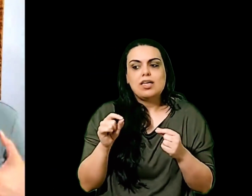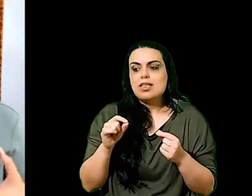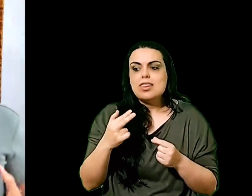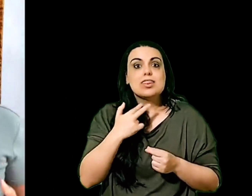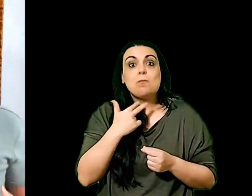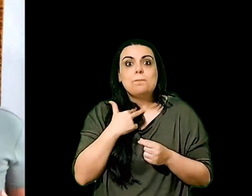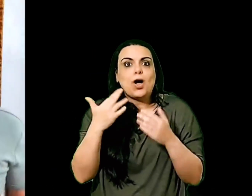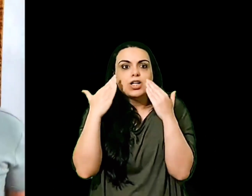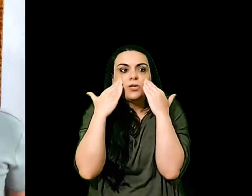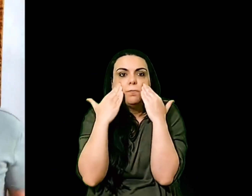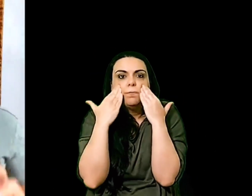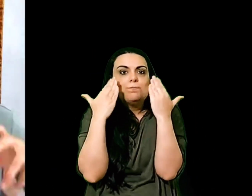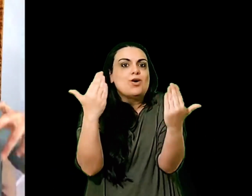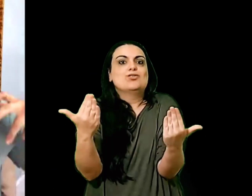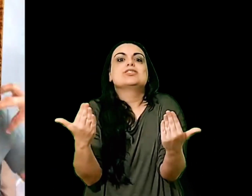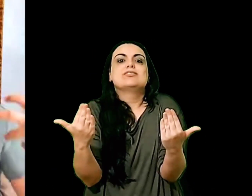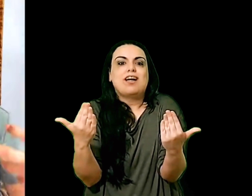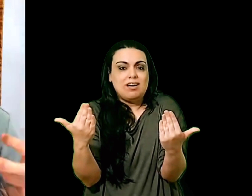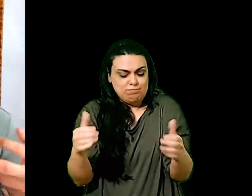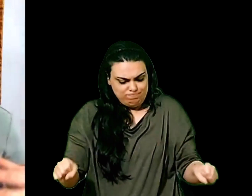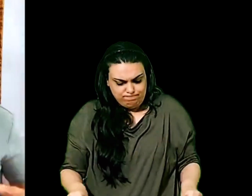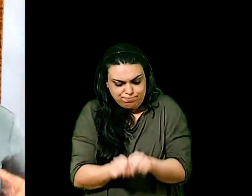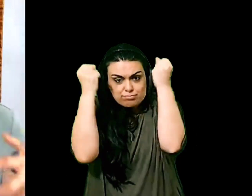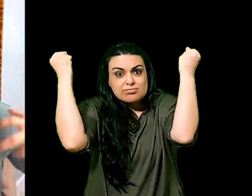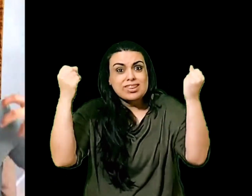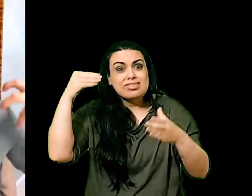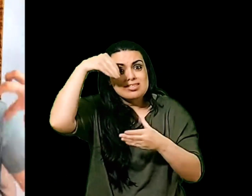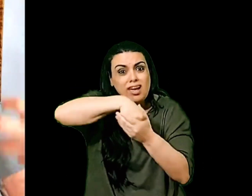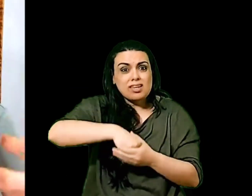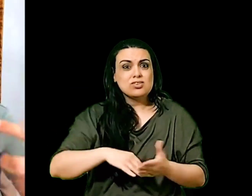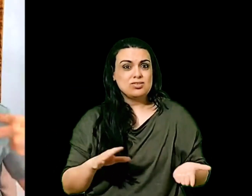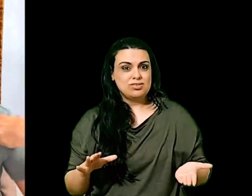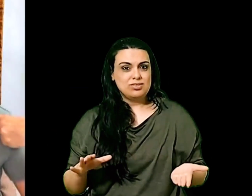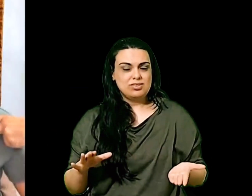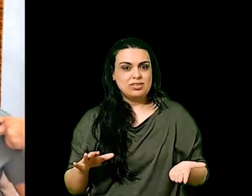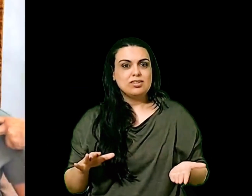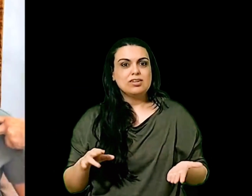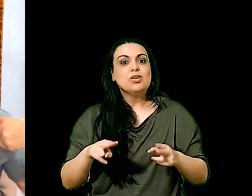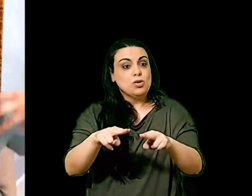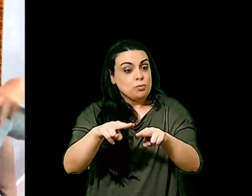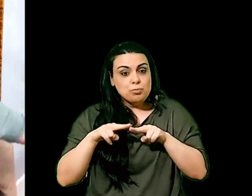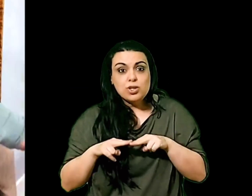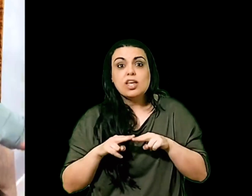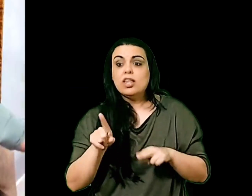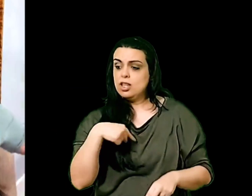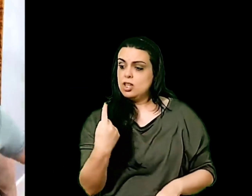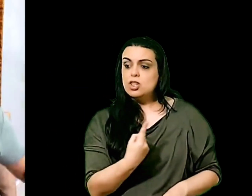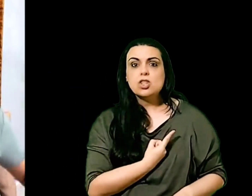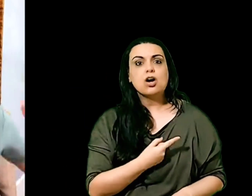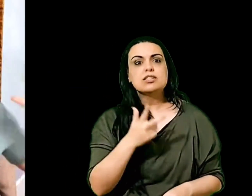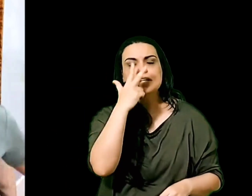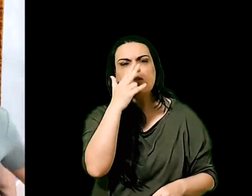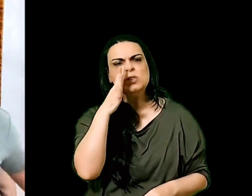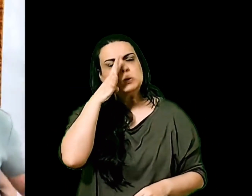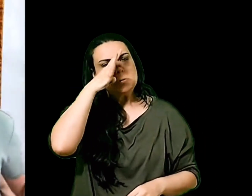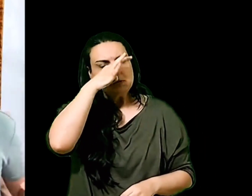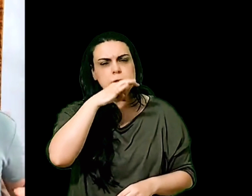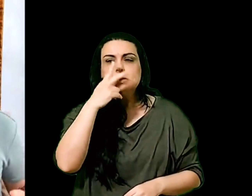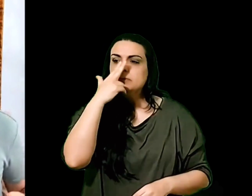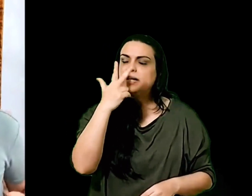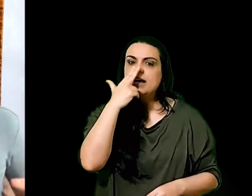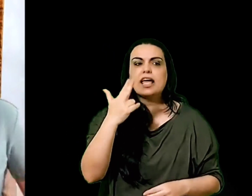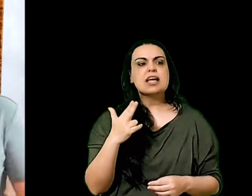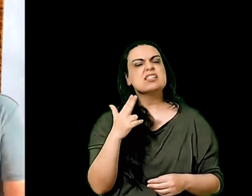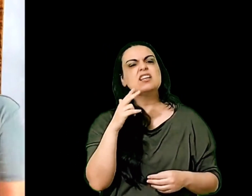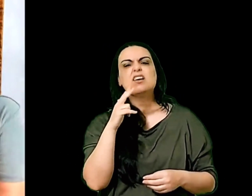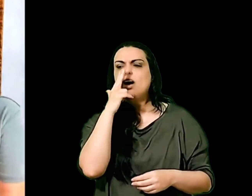eles serem presentes dentro de nós, eles não podem revelar o resultado nefasto que eles causam dentro da gente, porque senão a gente abriria a mão deles, custe o que